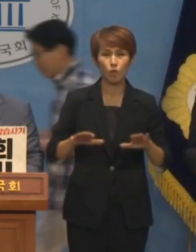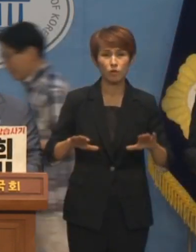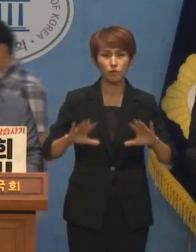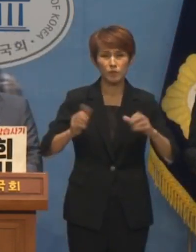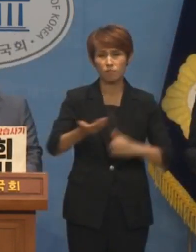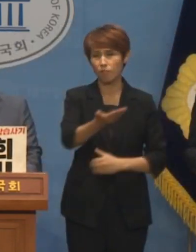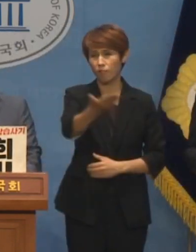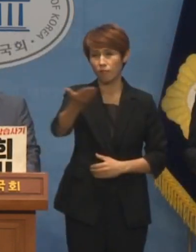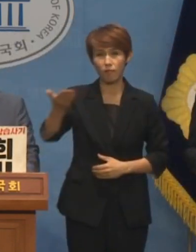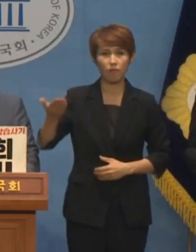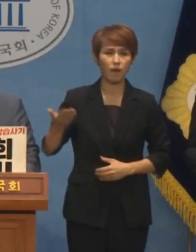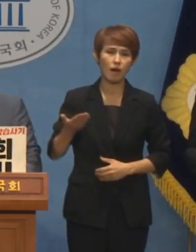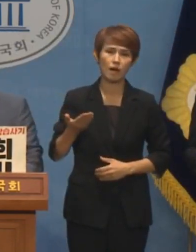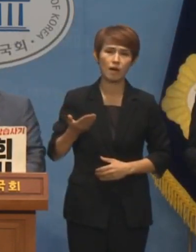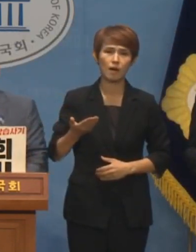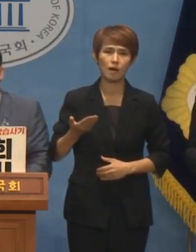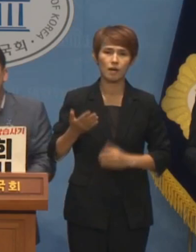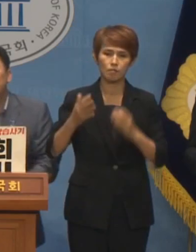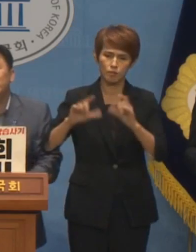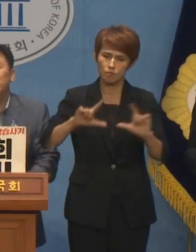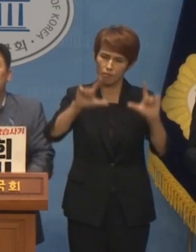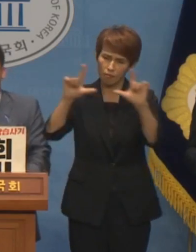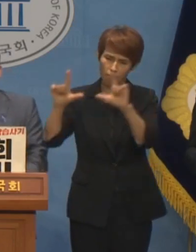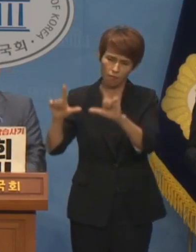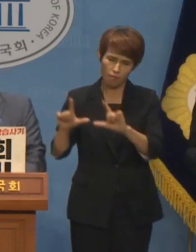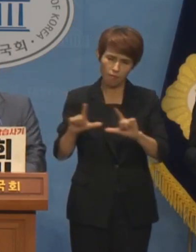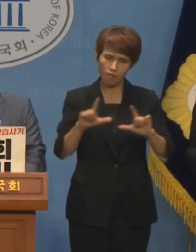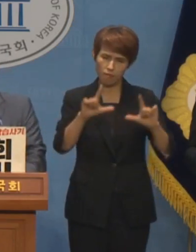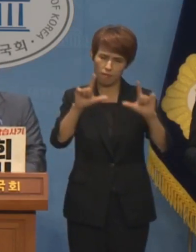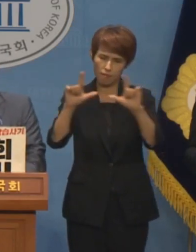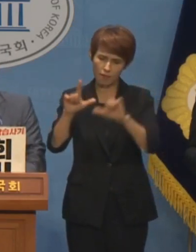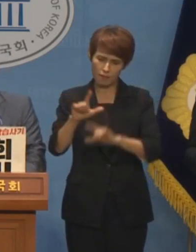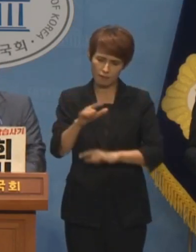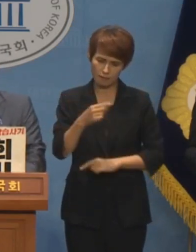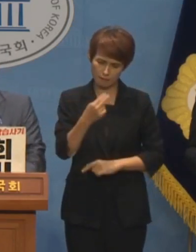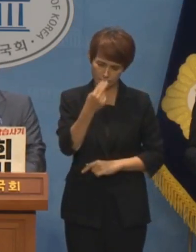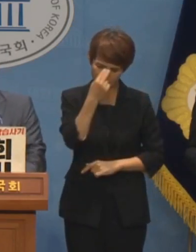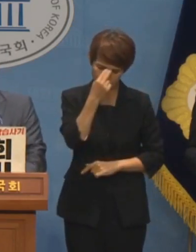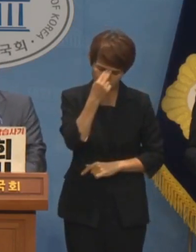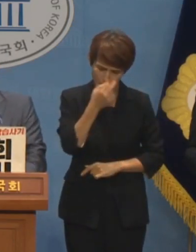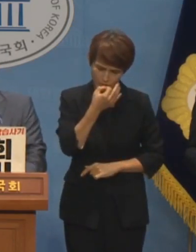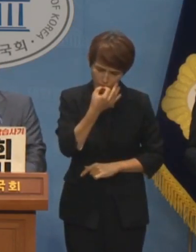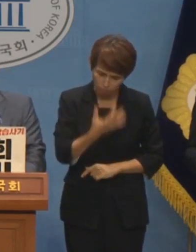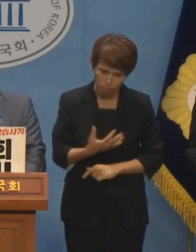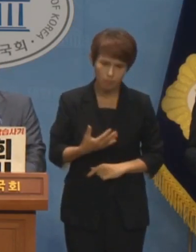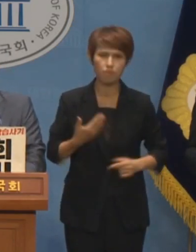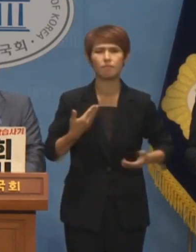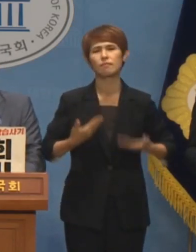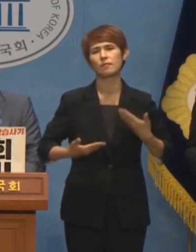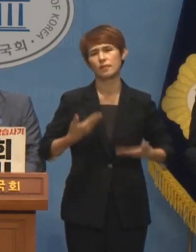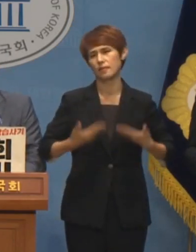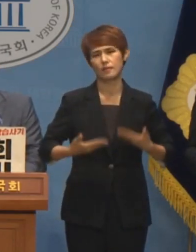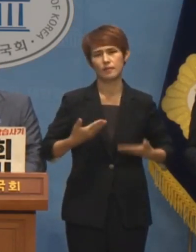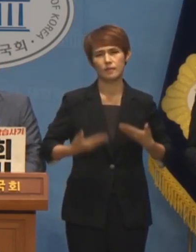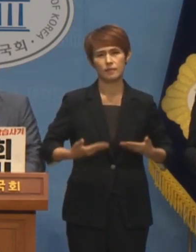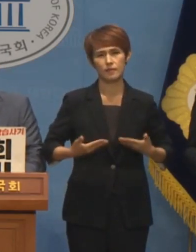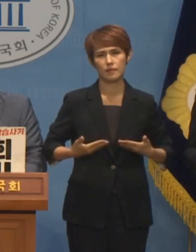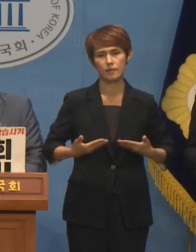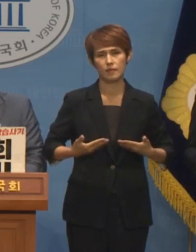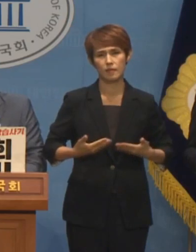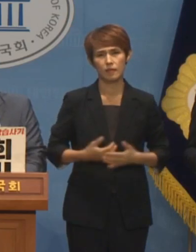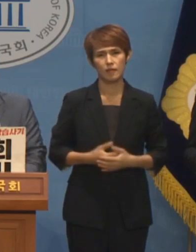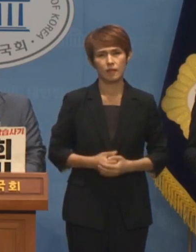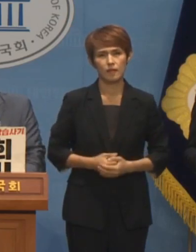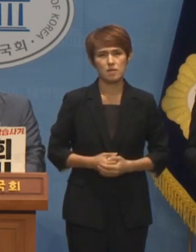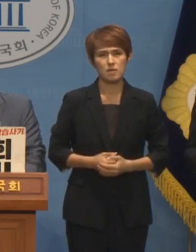국민들께서 생업과 민생이 너무 힘겨우시고 또 바쁘셔가지고 길거리에 쏟아져